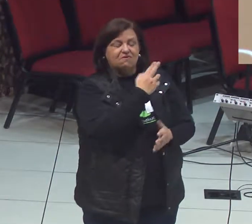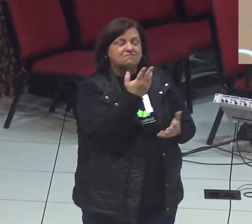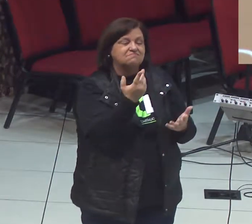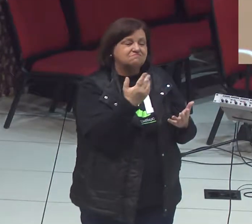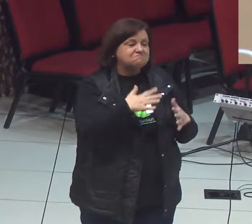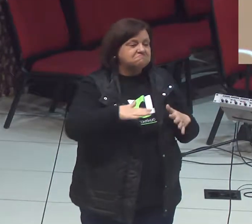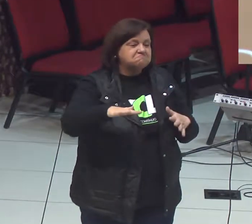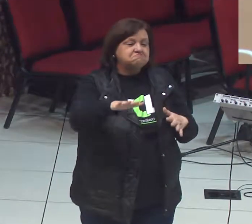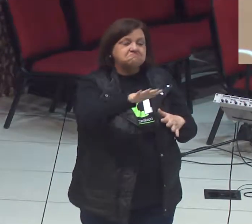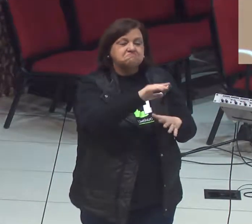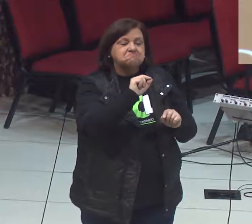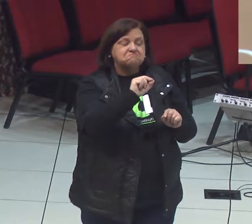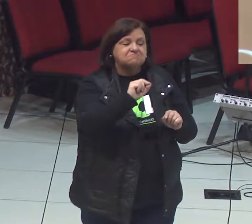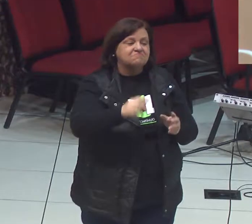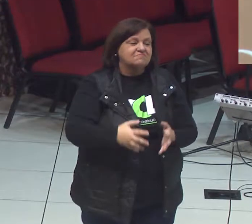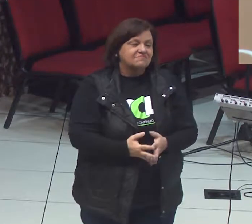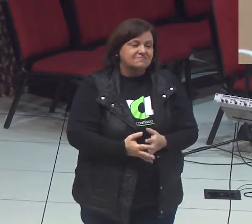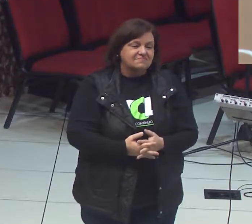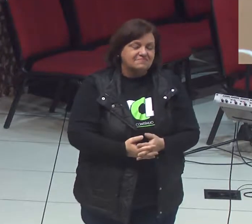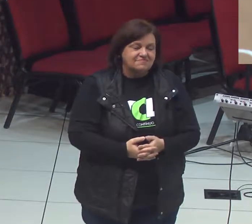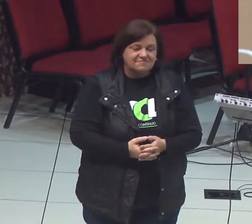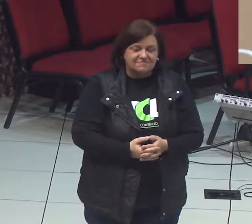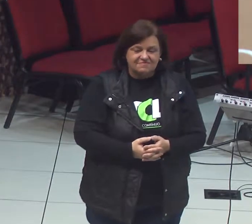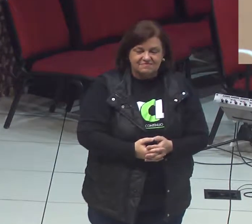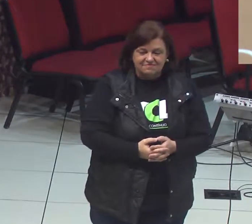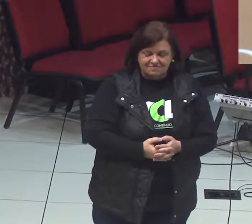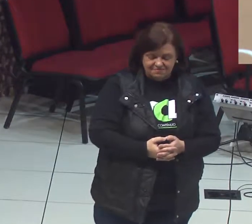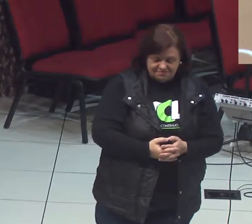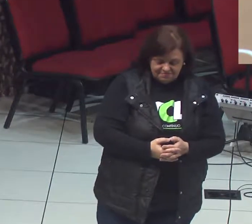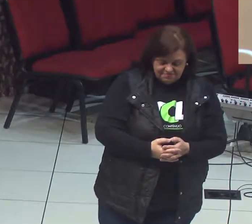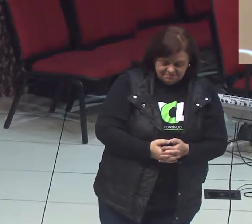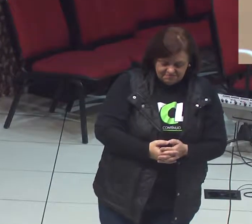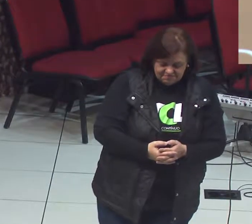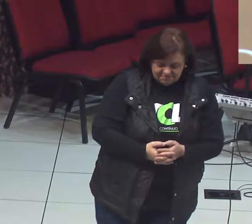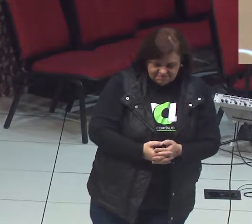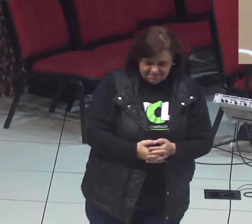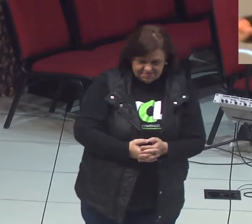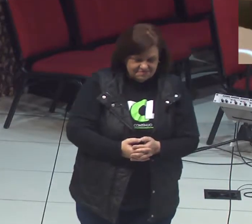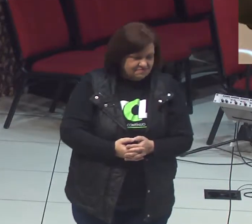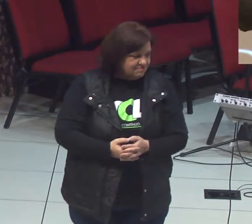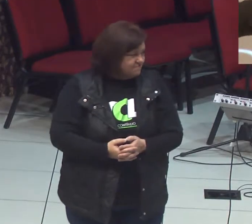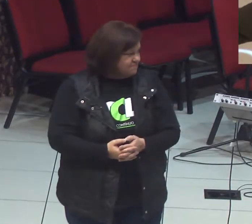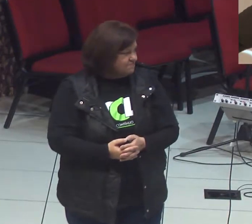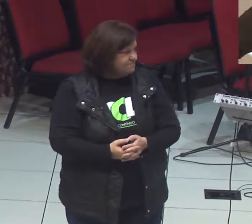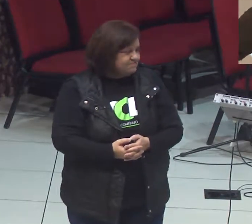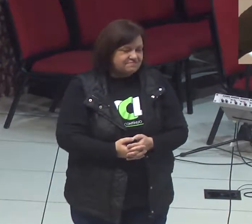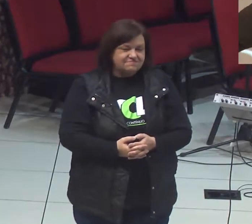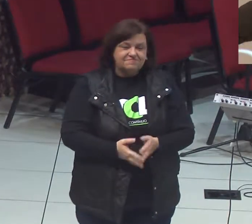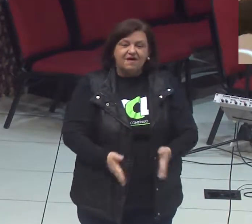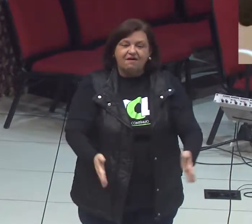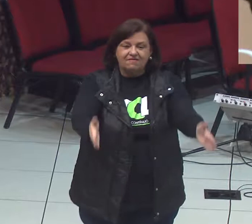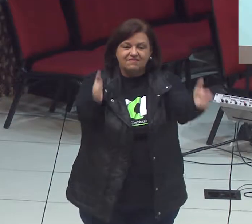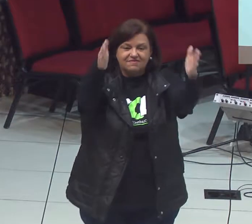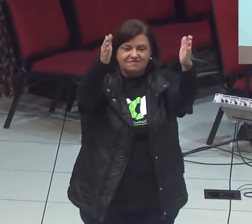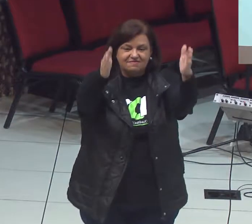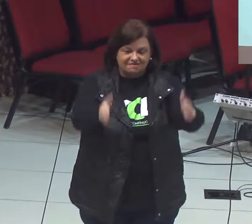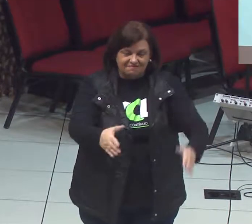opinião? Hein? Aqui na minha direita, tem alguém?